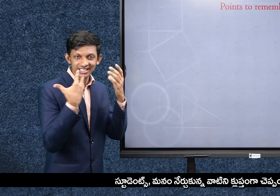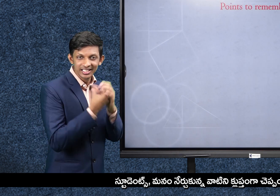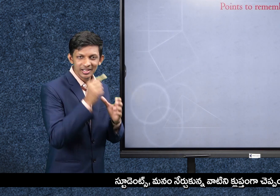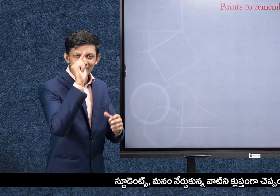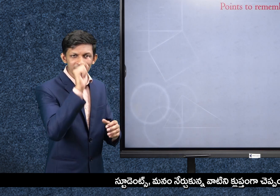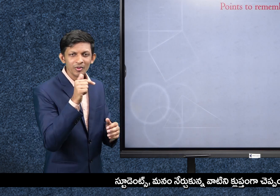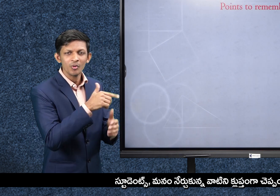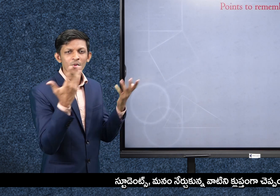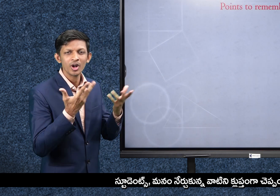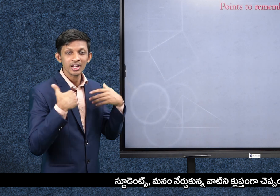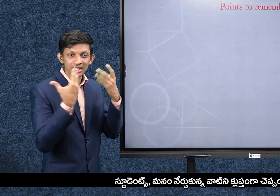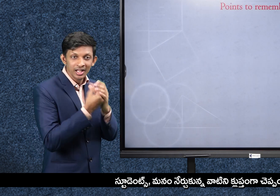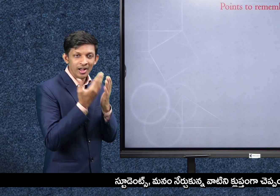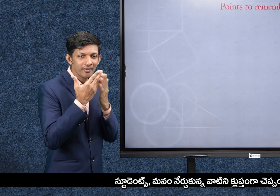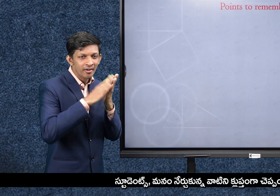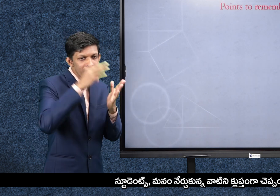నేర్చుకున్న వాటిని క్లుప్తంగా చూద్దాం.